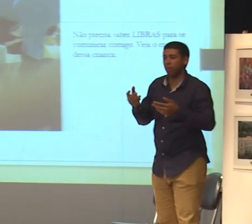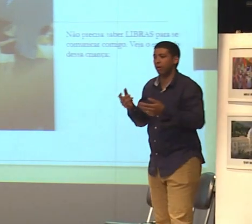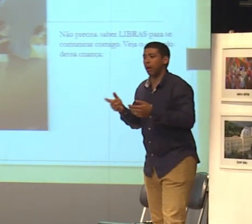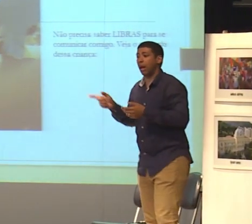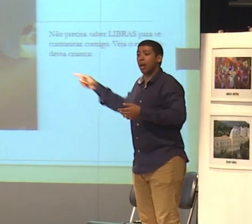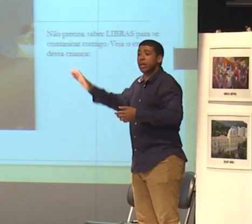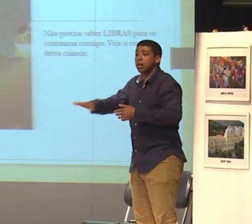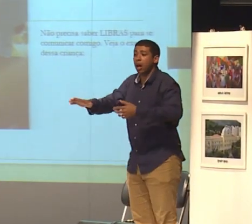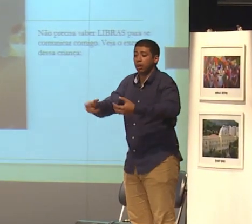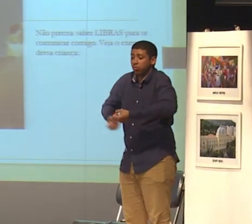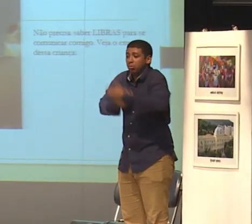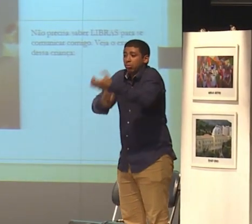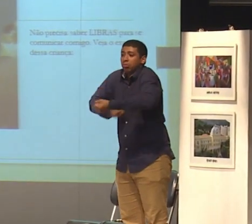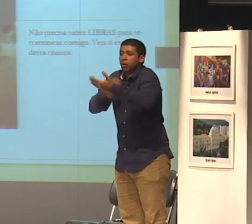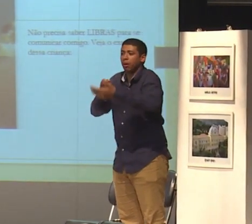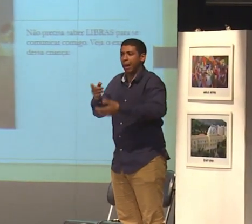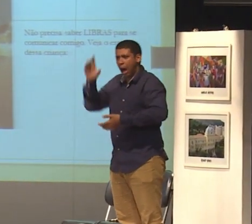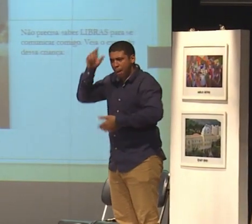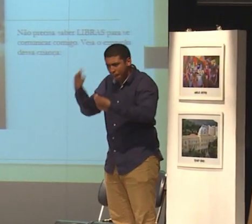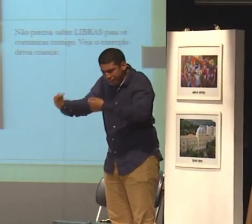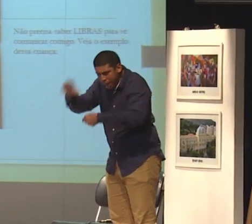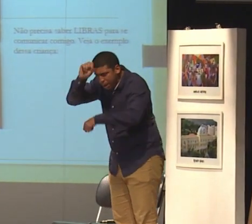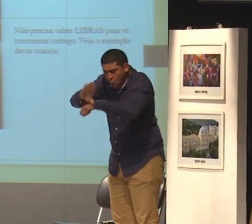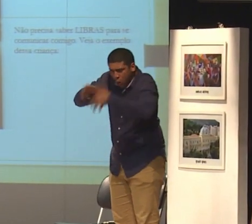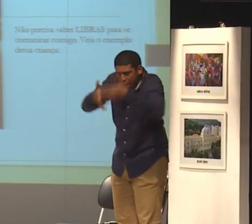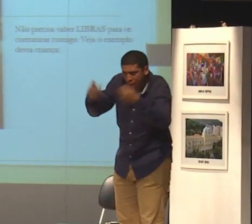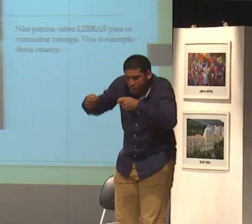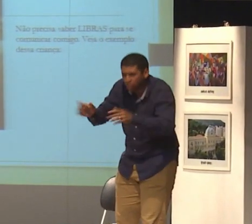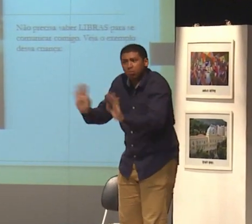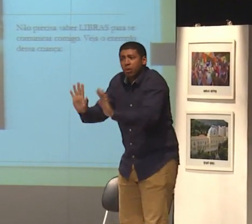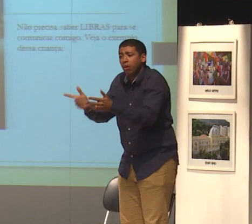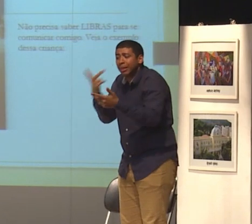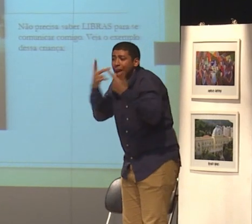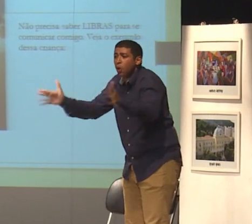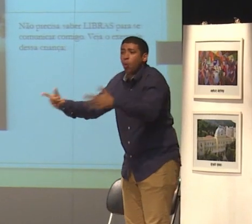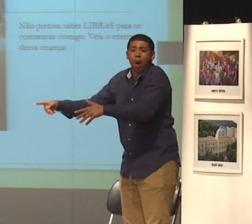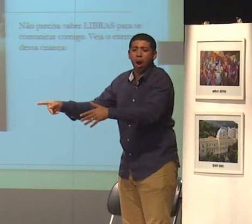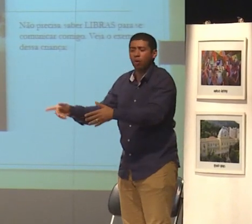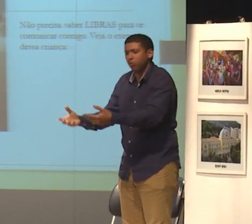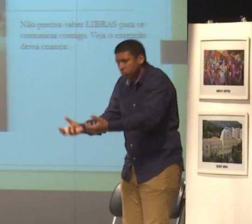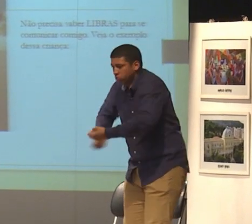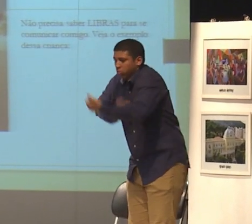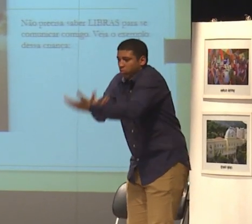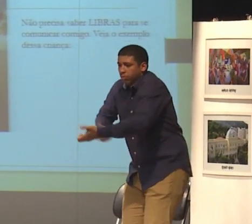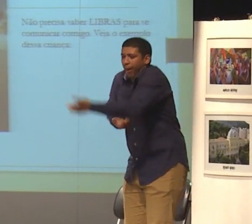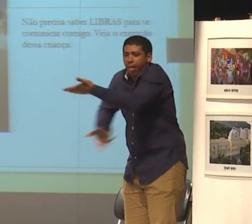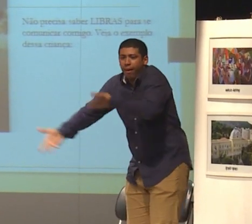Então, perceberam? Essas crianças, elas conseguem se expressar e elas sabem fazer curso, precisam fazer curso de Libras? Não, a própria